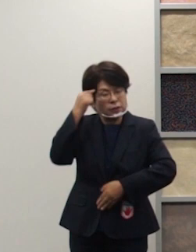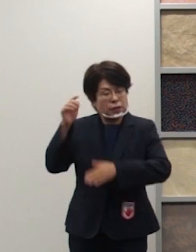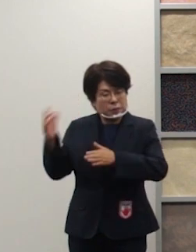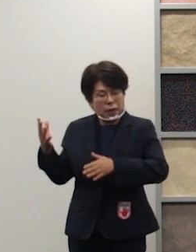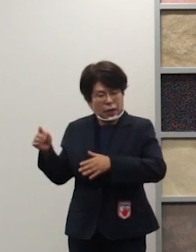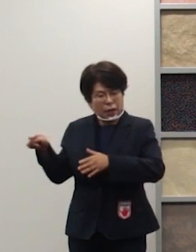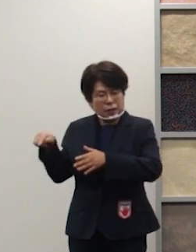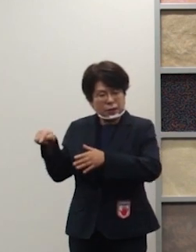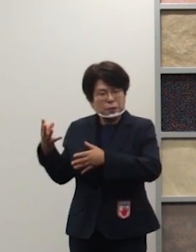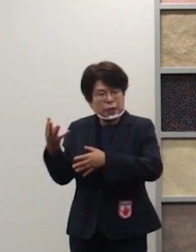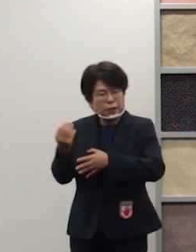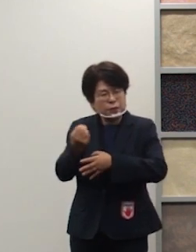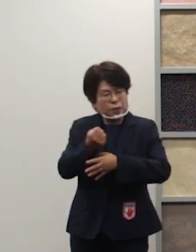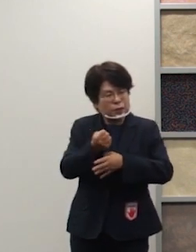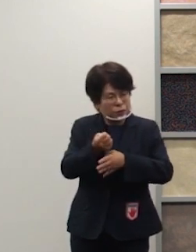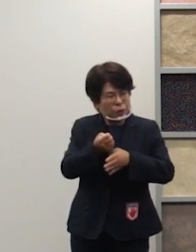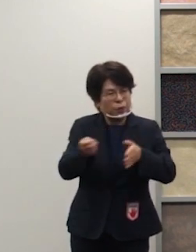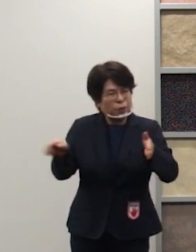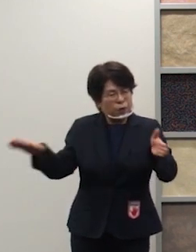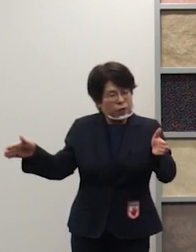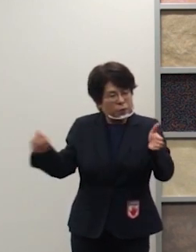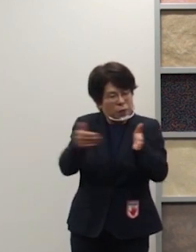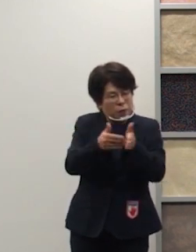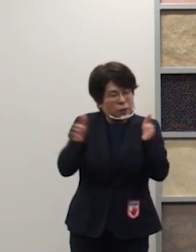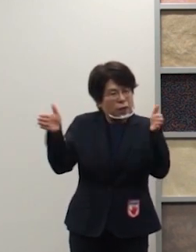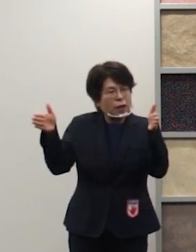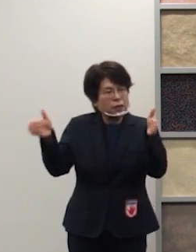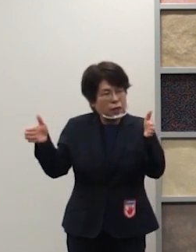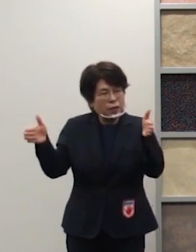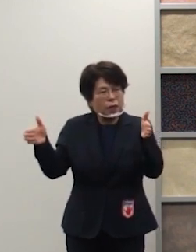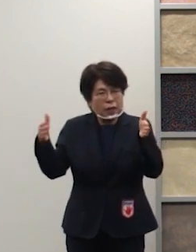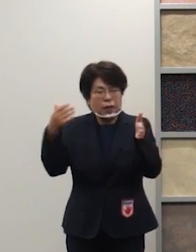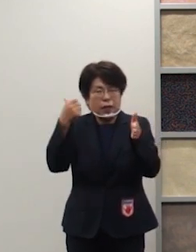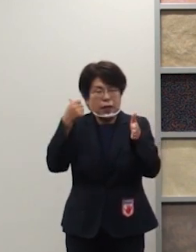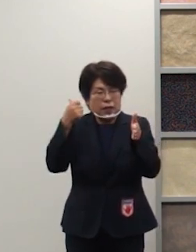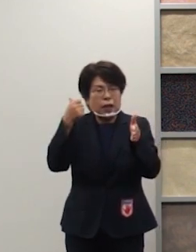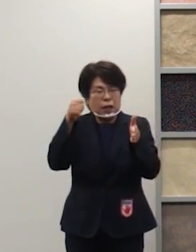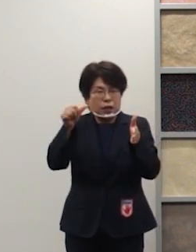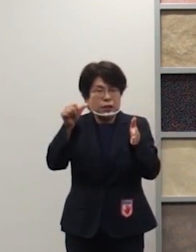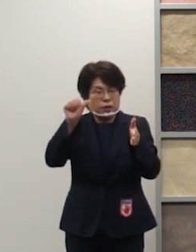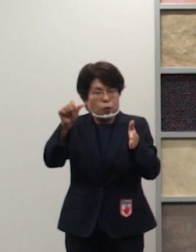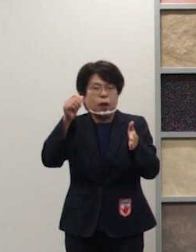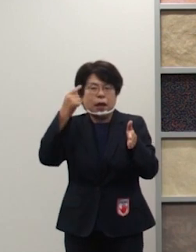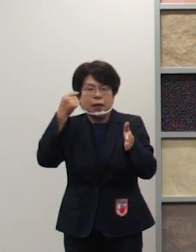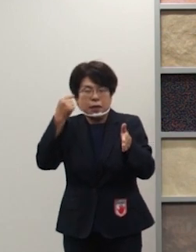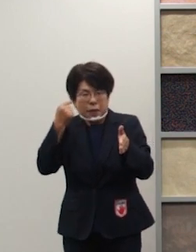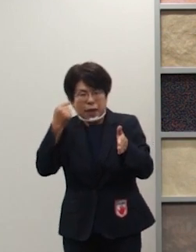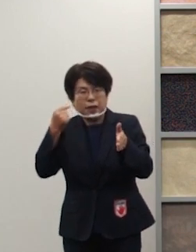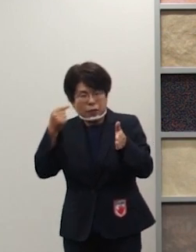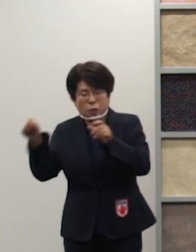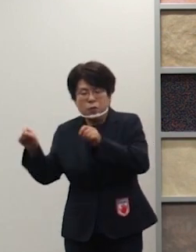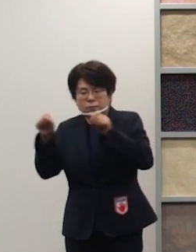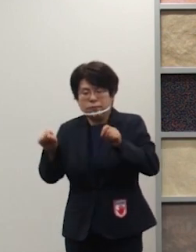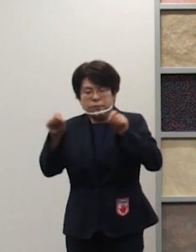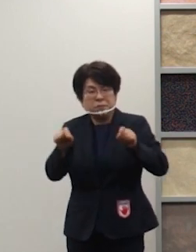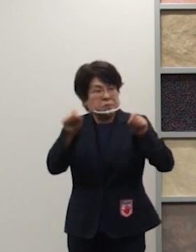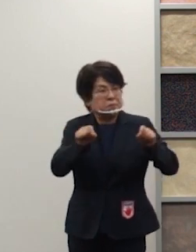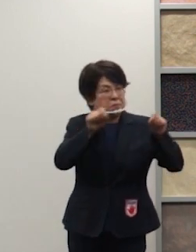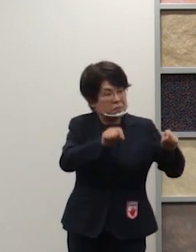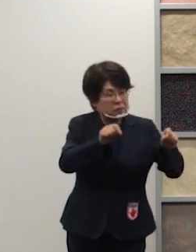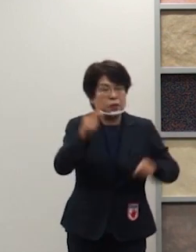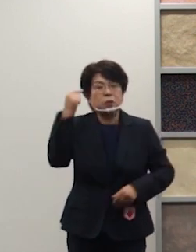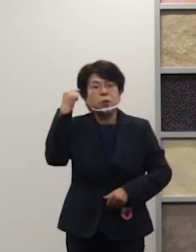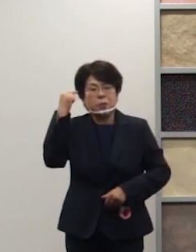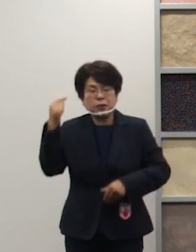ますと今日含めて 5回目の延長になって、最初はですね、4月の